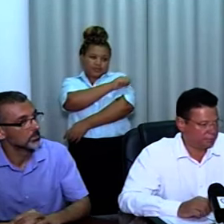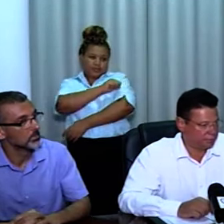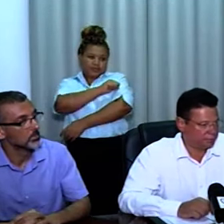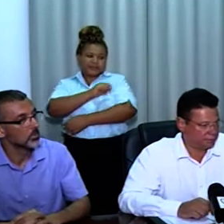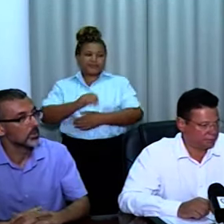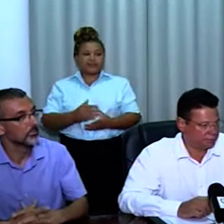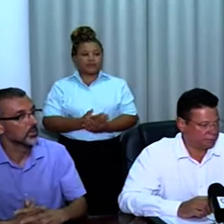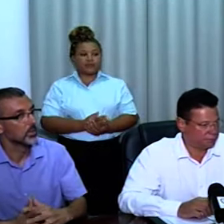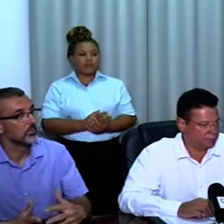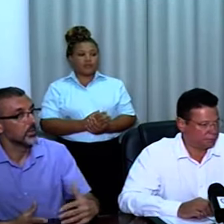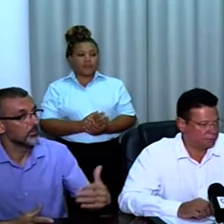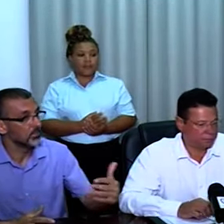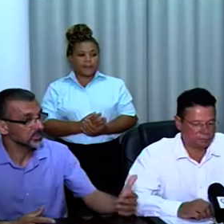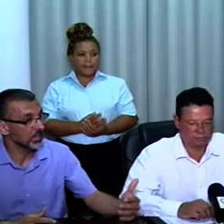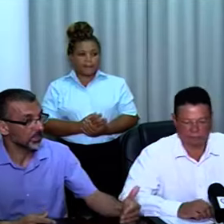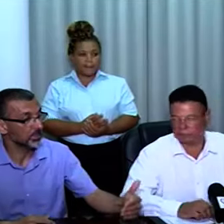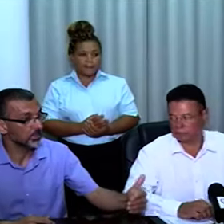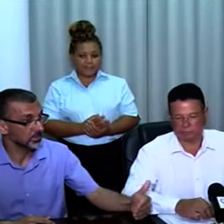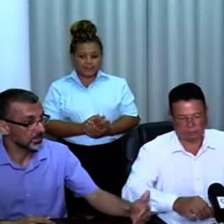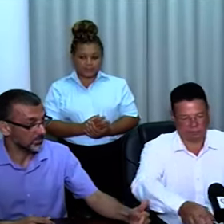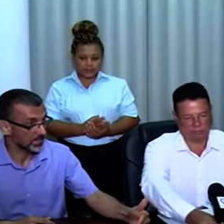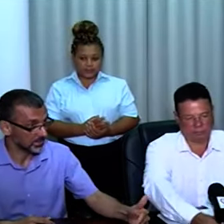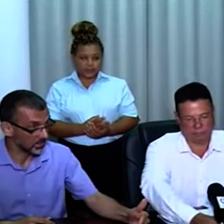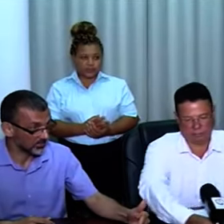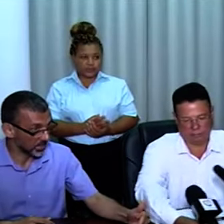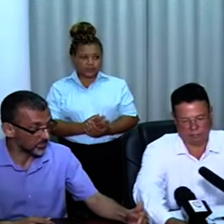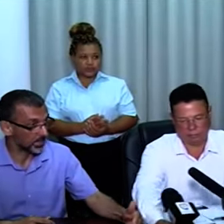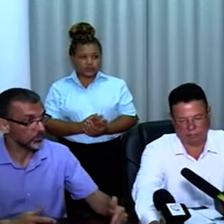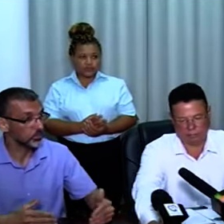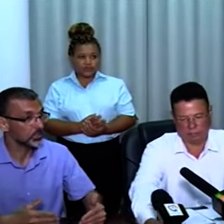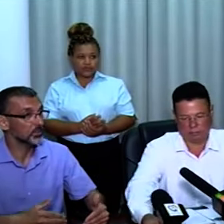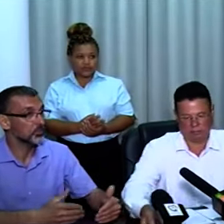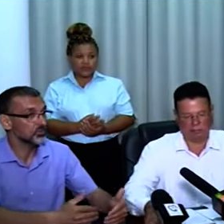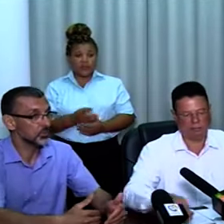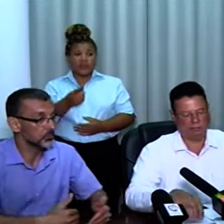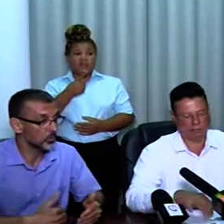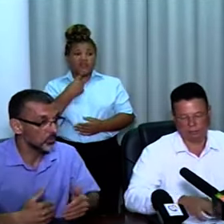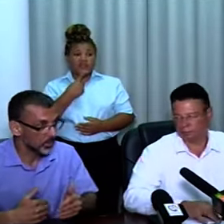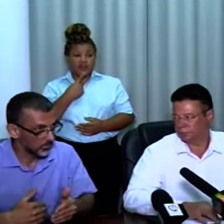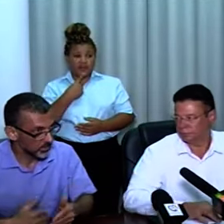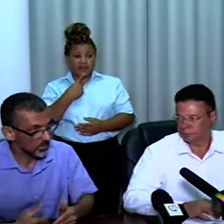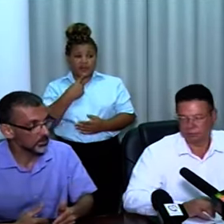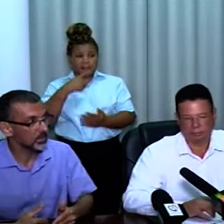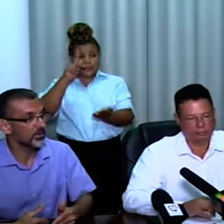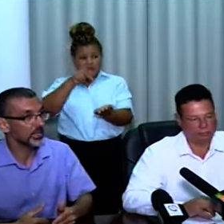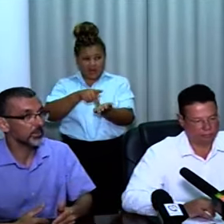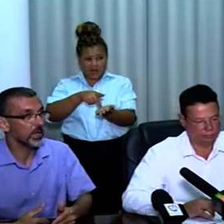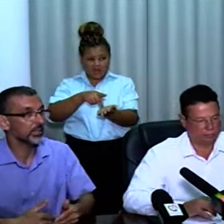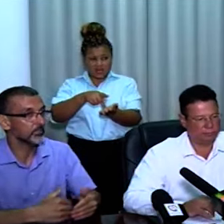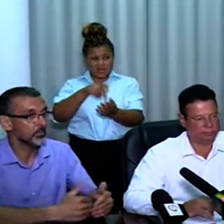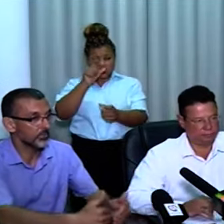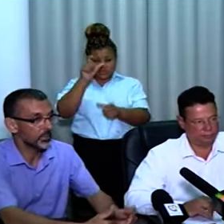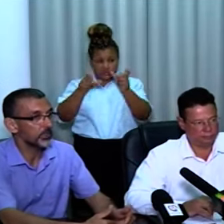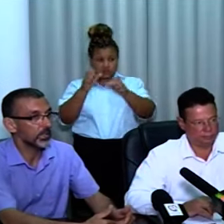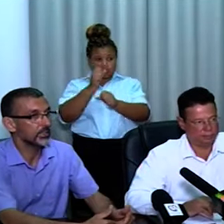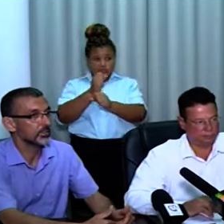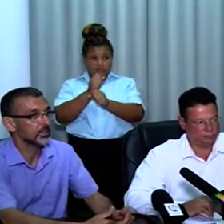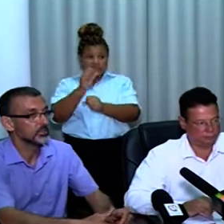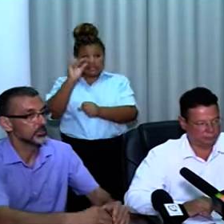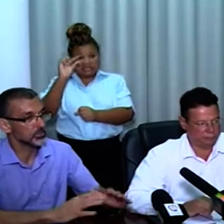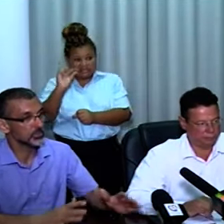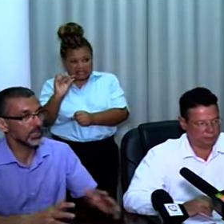aussi qui m'aille pour vendre. Même s'il n'a pas, assez travaillé pour aller, nous aussi, on a une provision pour prendre, travailler, m'aille, pour emmener pour